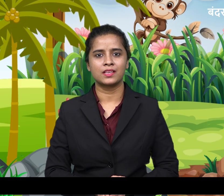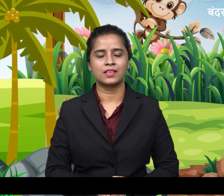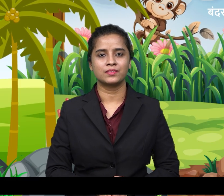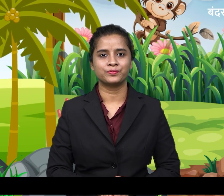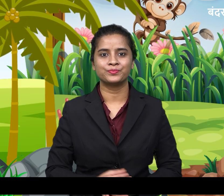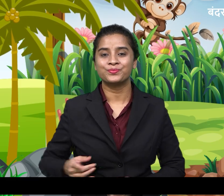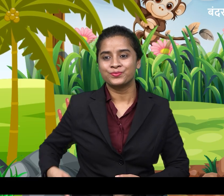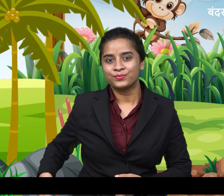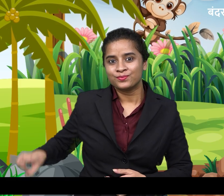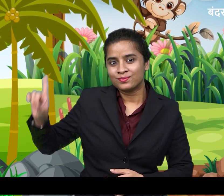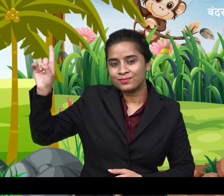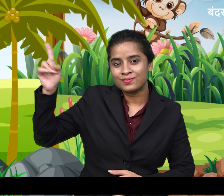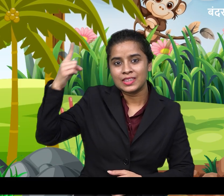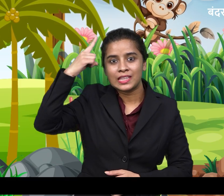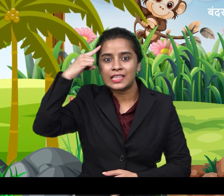लेमुर,